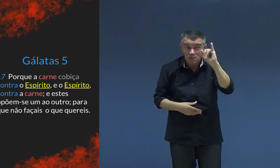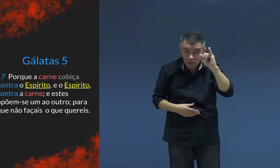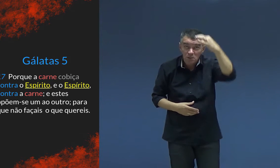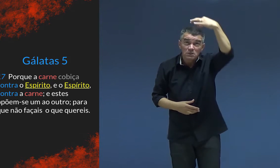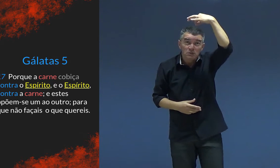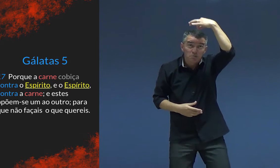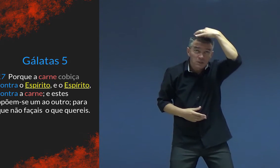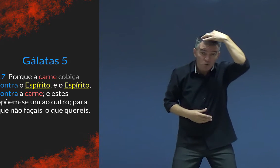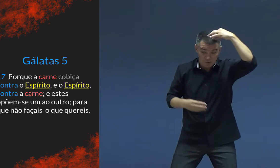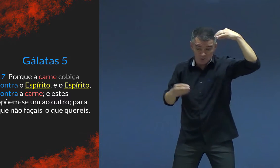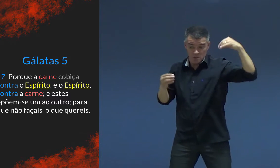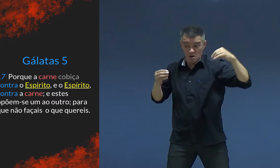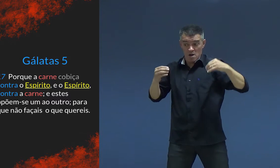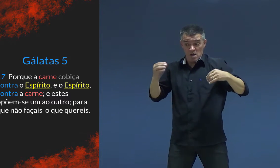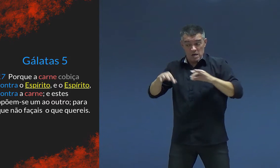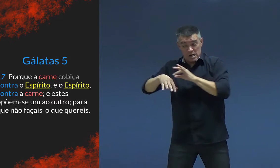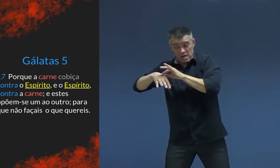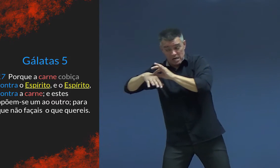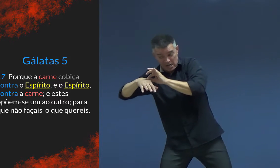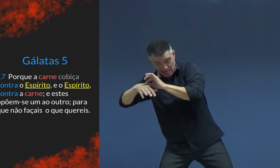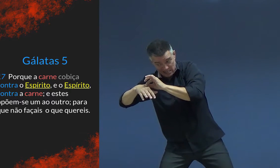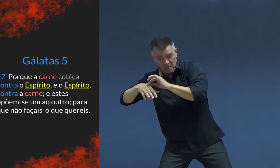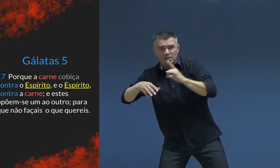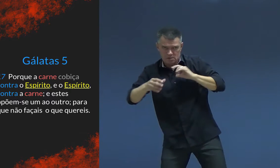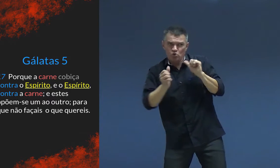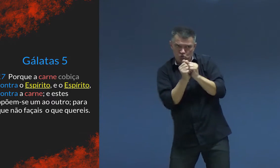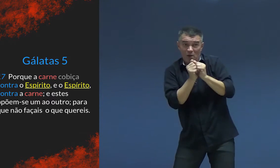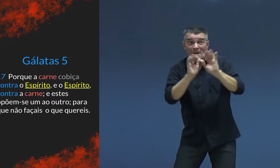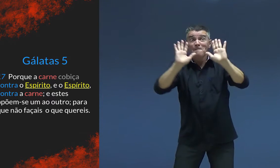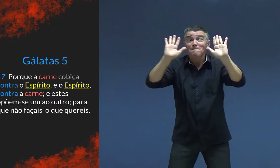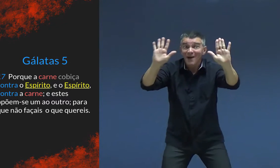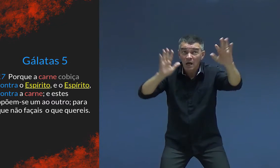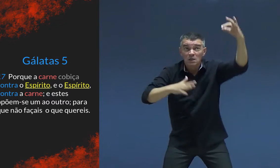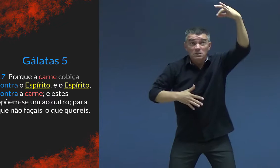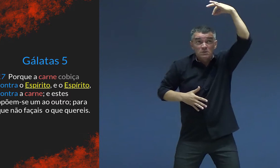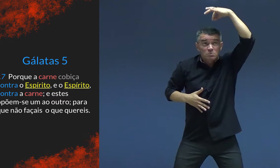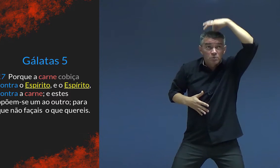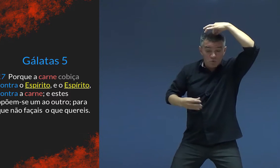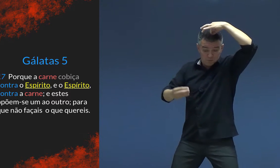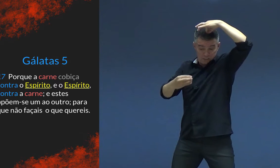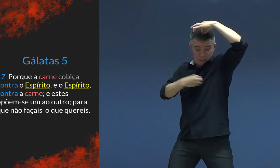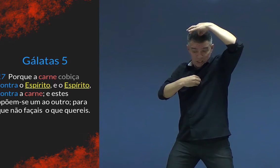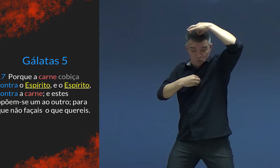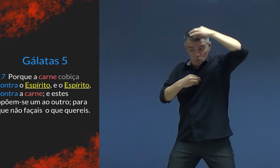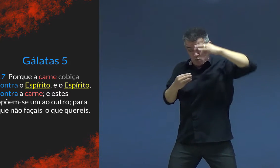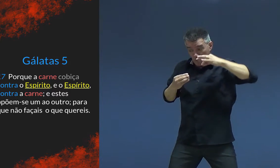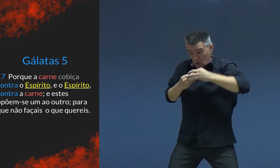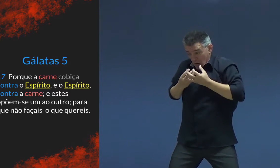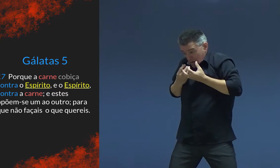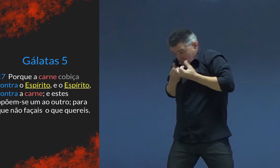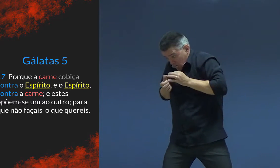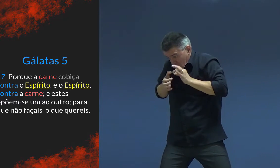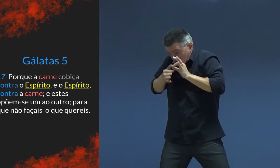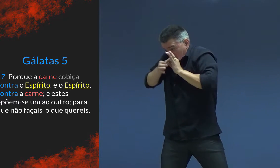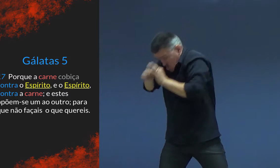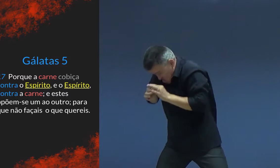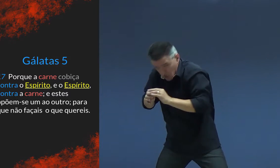Então, se eu tenho o Espírito e tenho a carne, eles estão juntos. Mas o espírito e o pecado